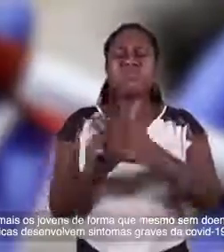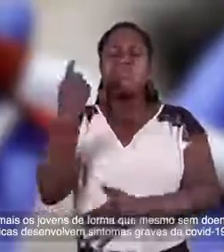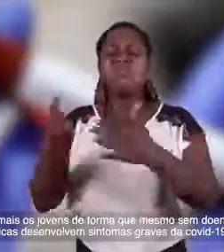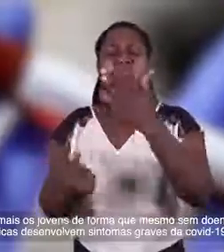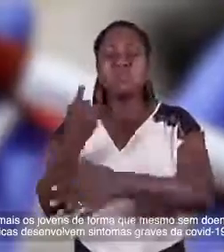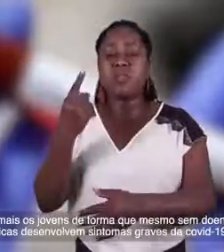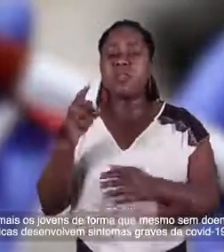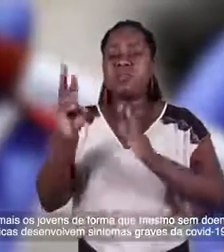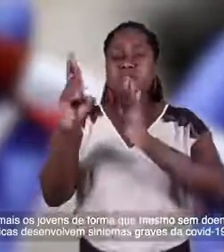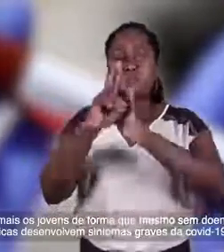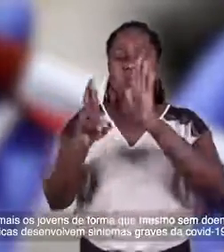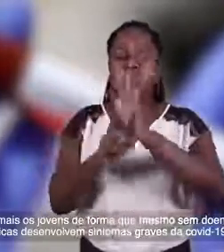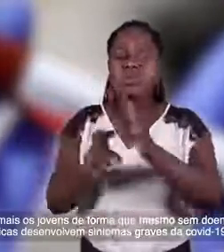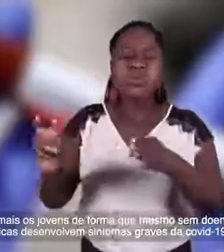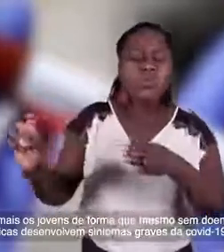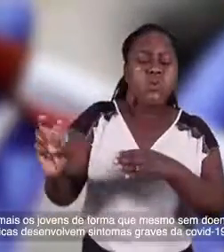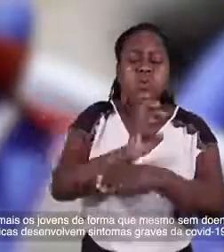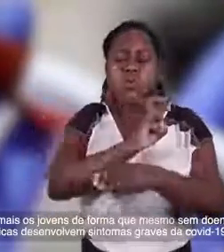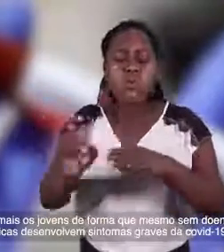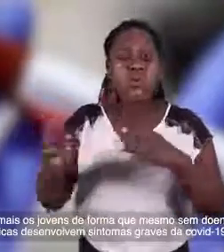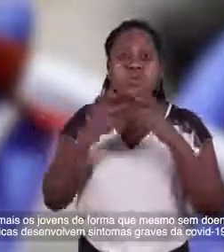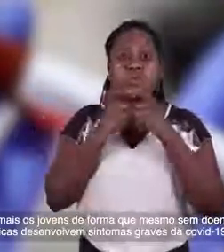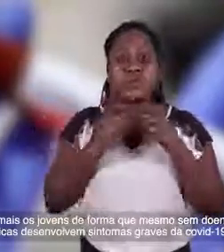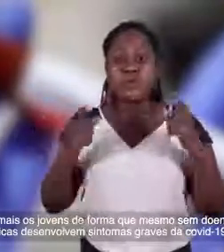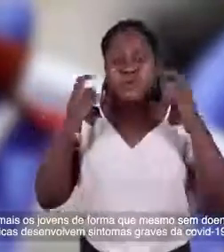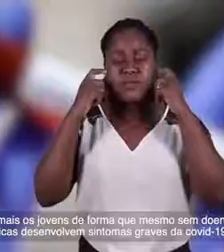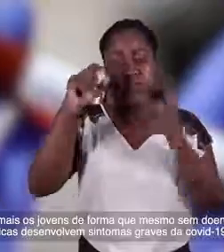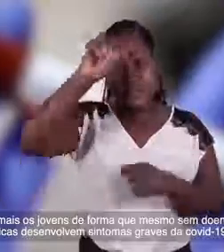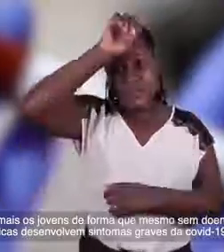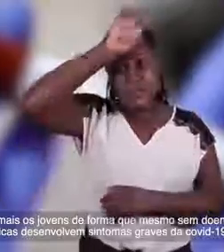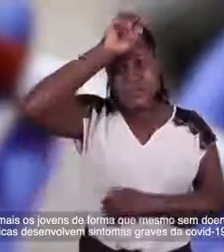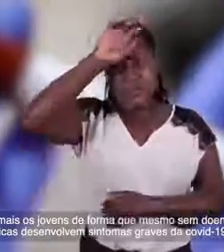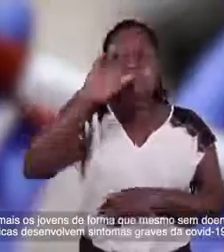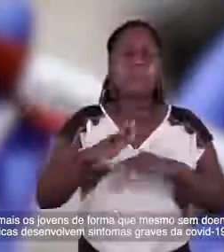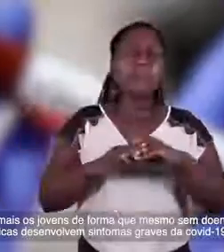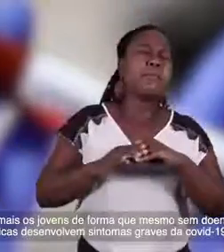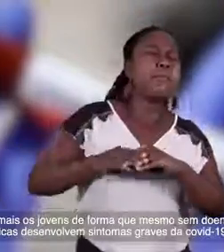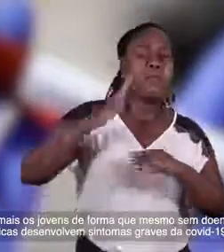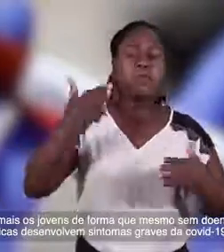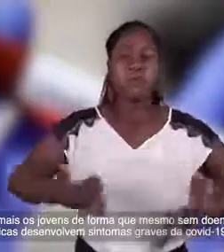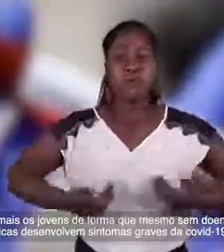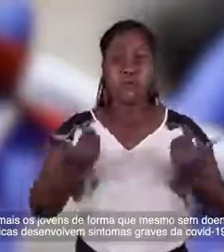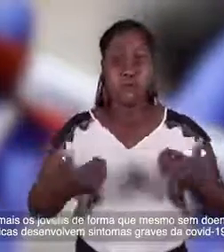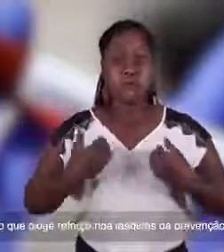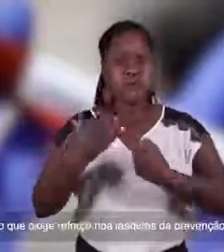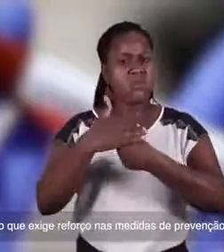sem doenças crônicas, desenvolvem sintomas graves da Covid-19, facto